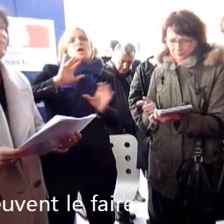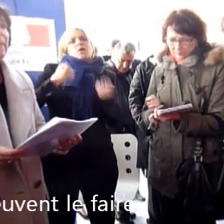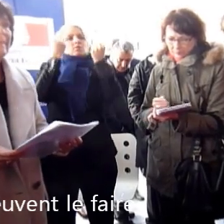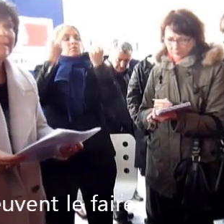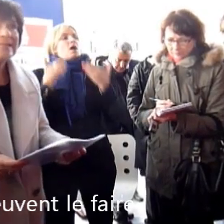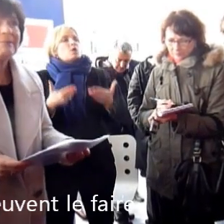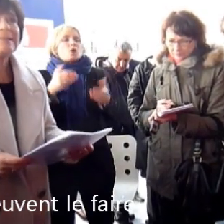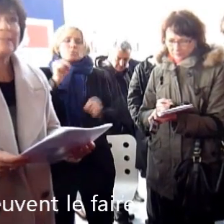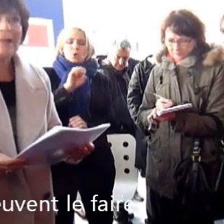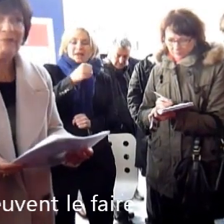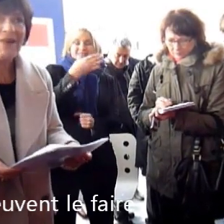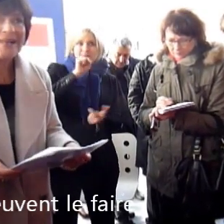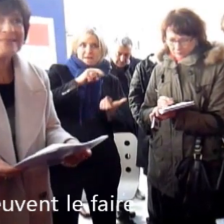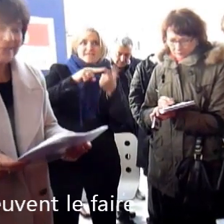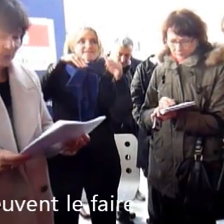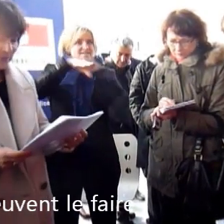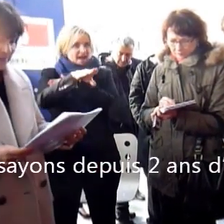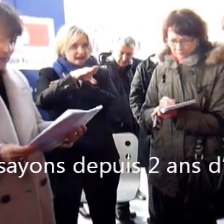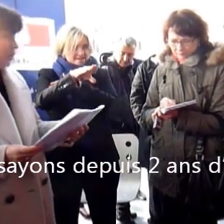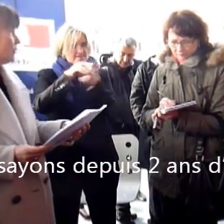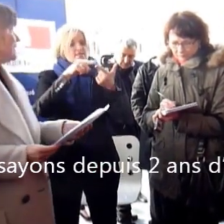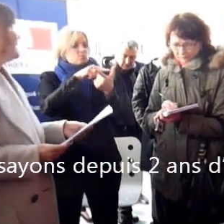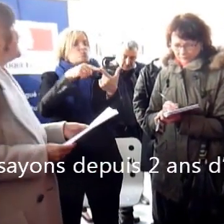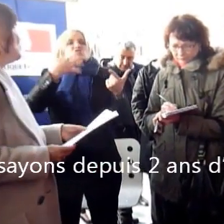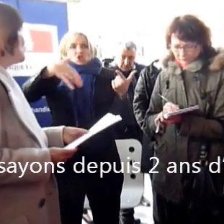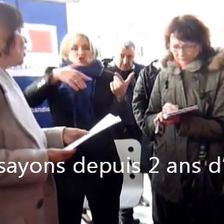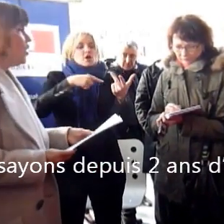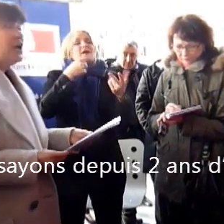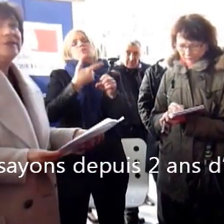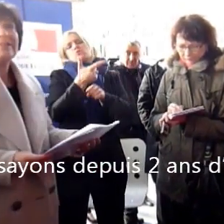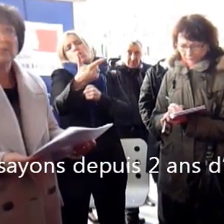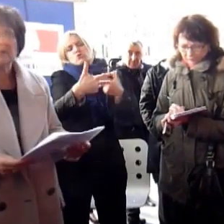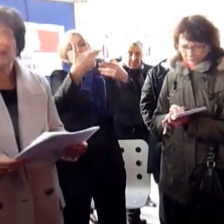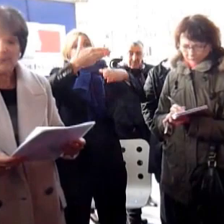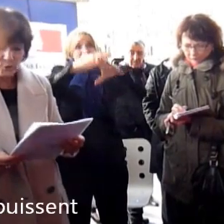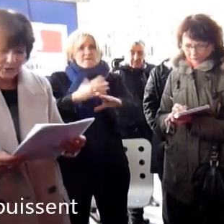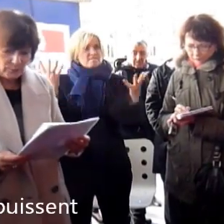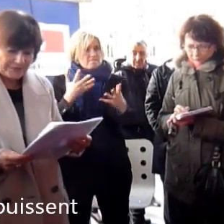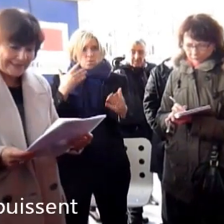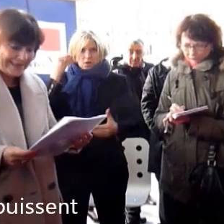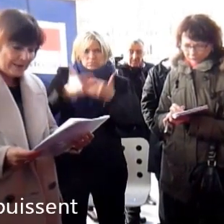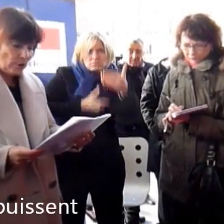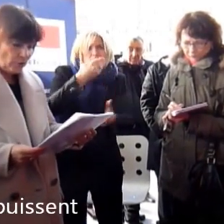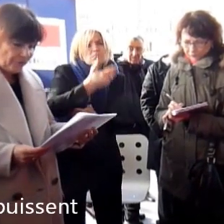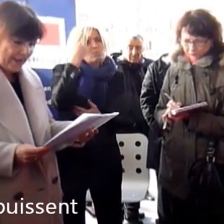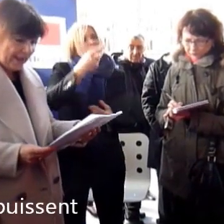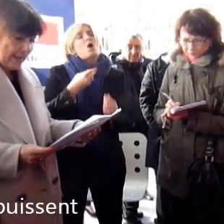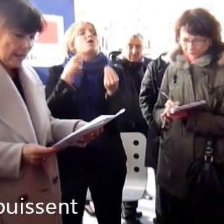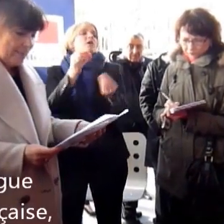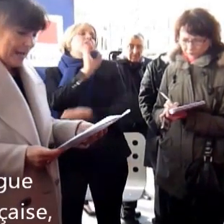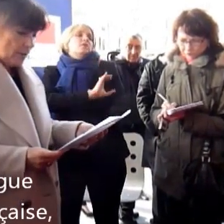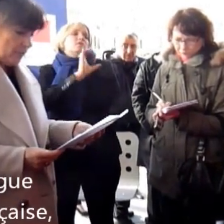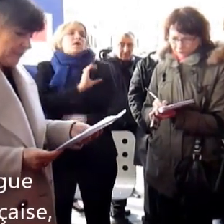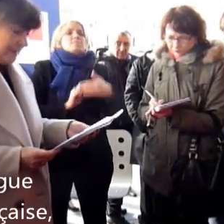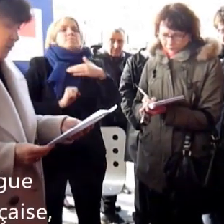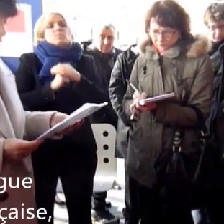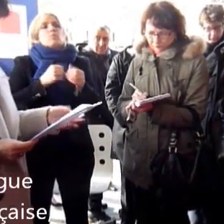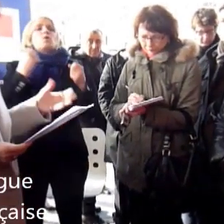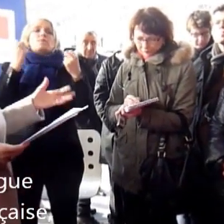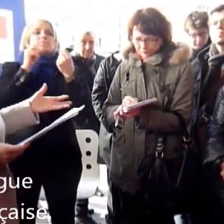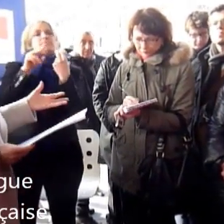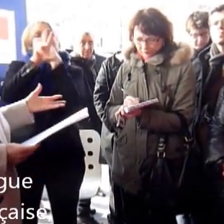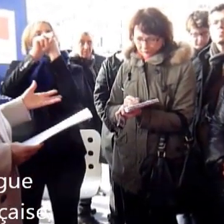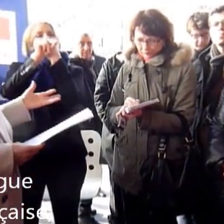Aujourd'hui, ils peuvent le faire par SMS et par fax, et nous essayons depuis 2 ans d'avancer pour qu'ils puissent également le faire par